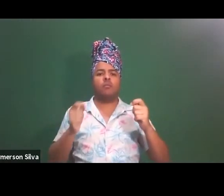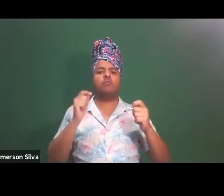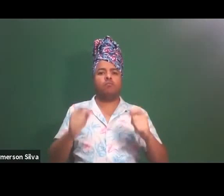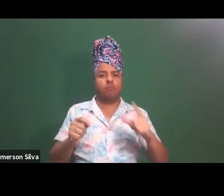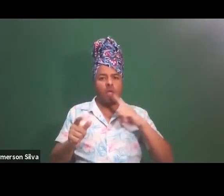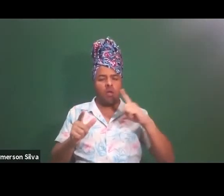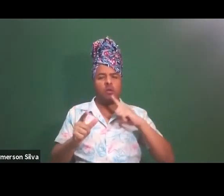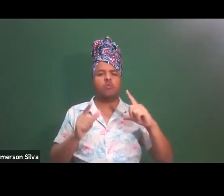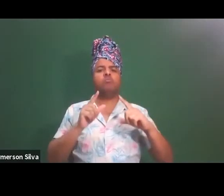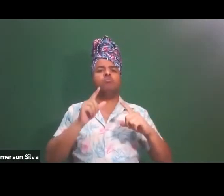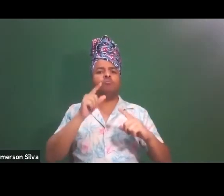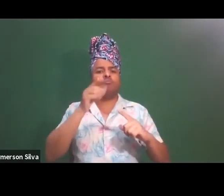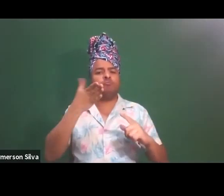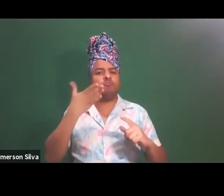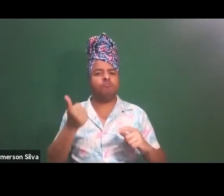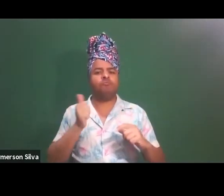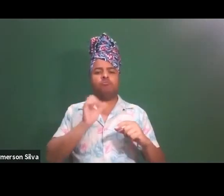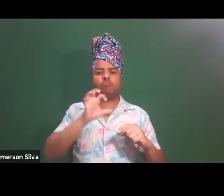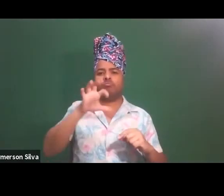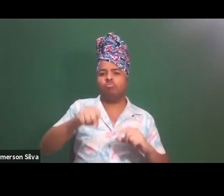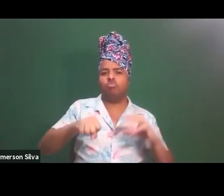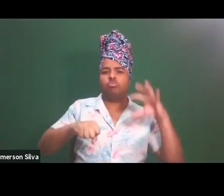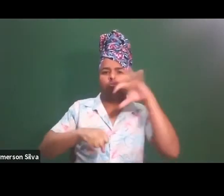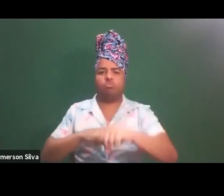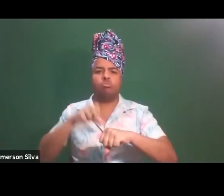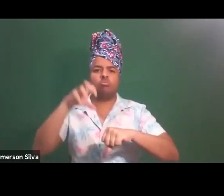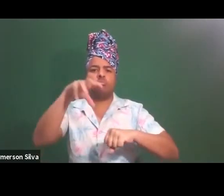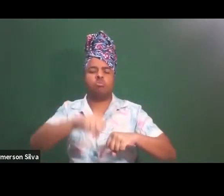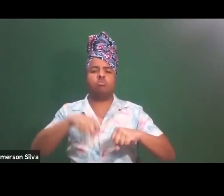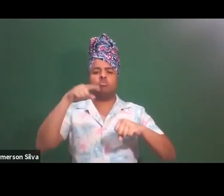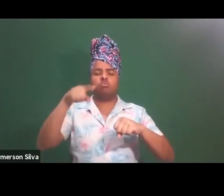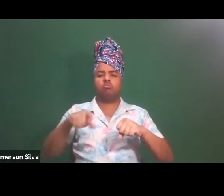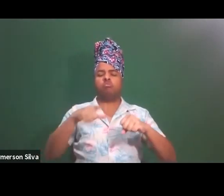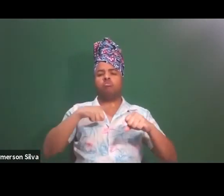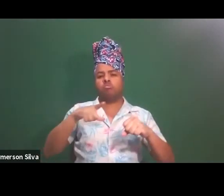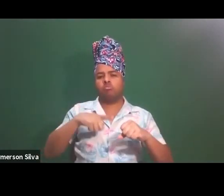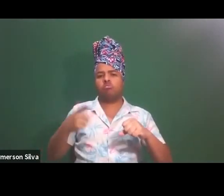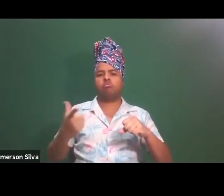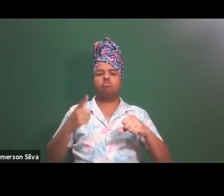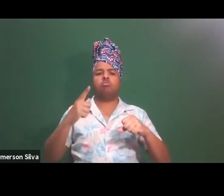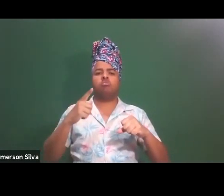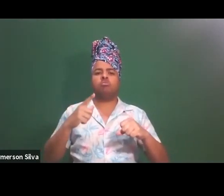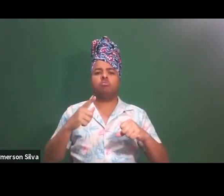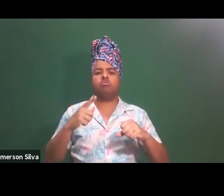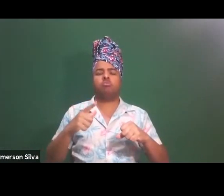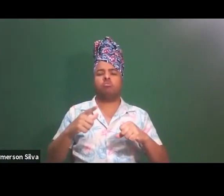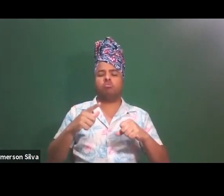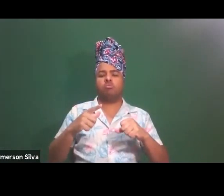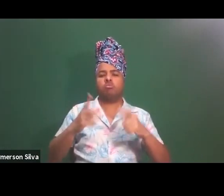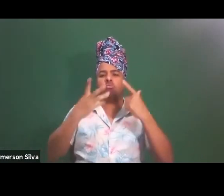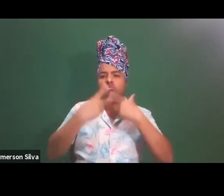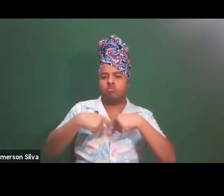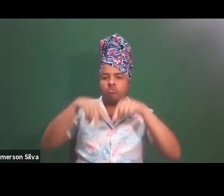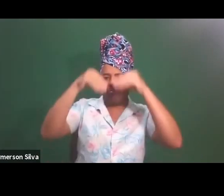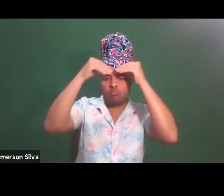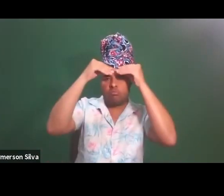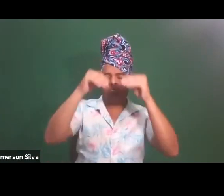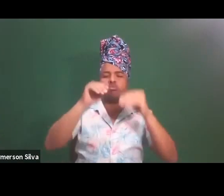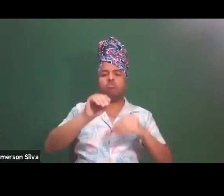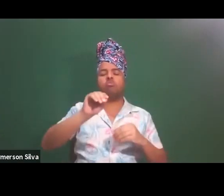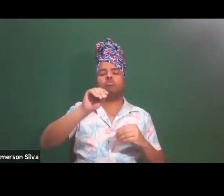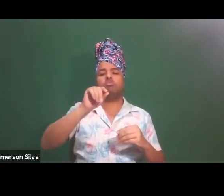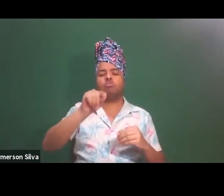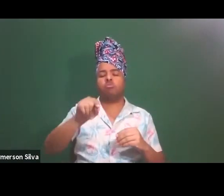acessar através de uma linguagem que é o audiovisual, que é um